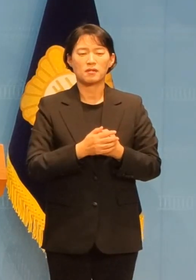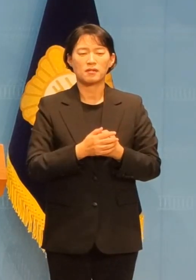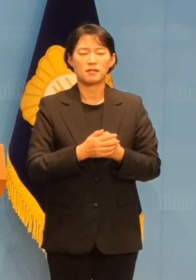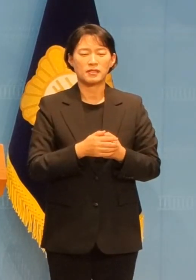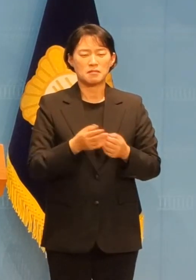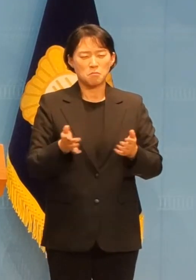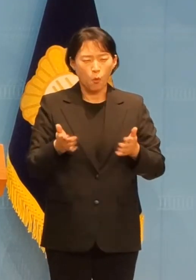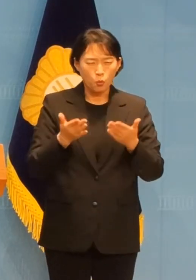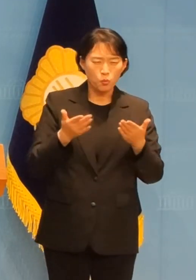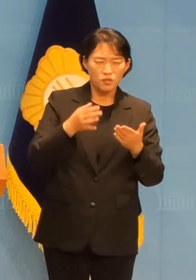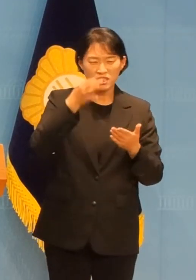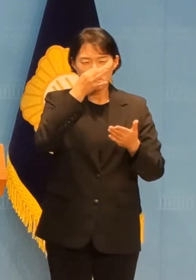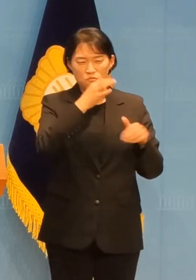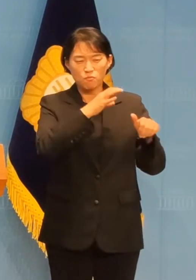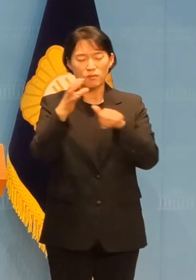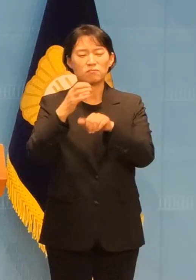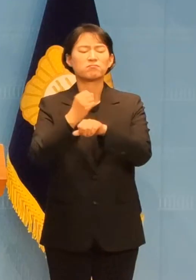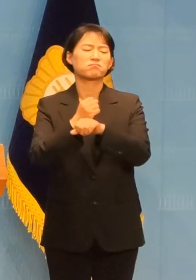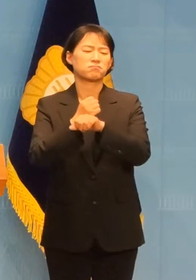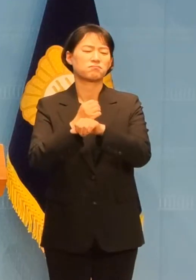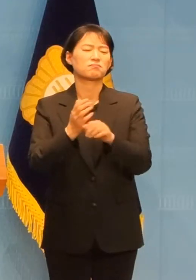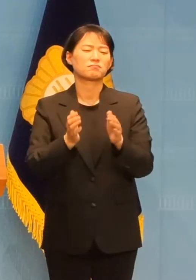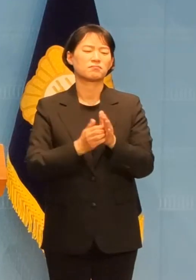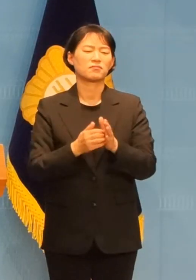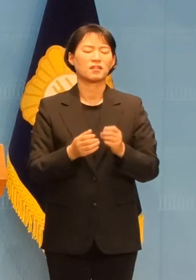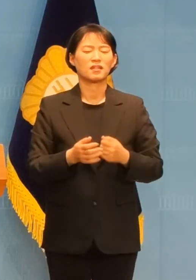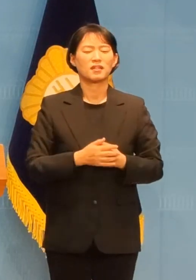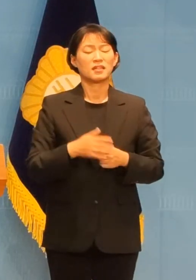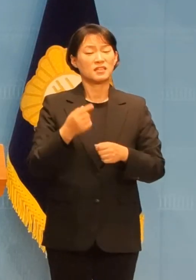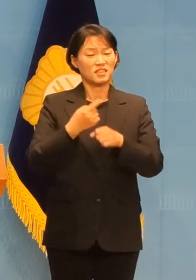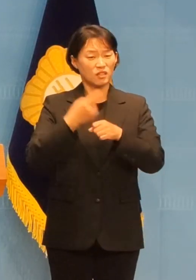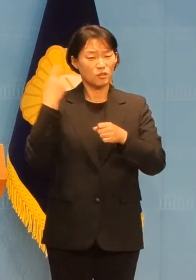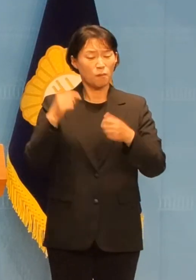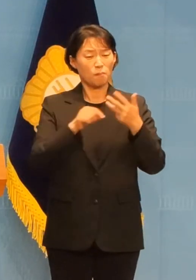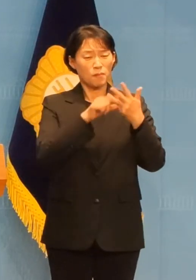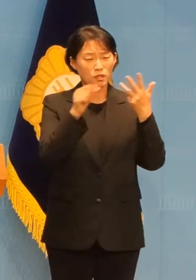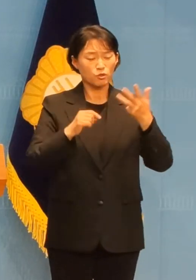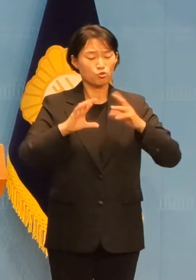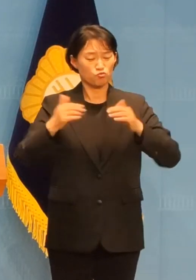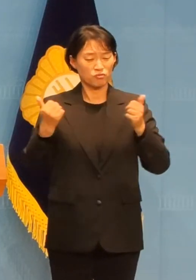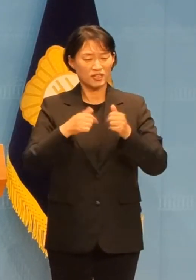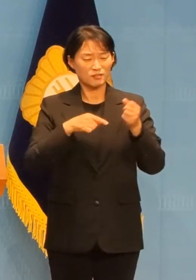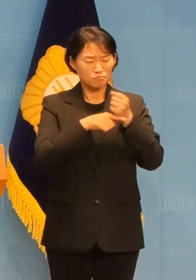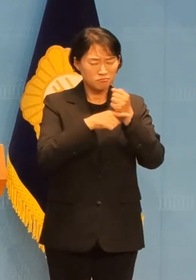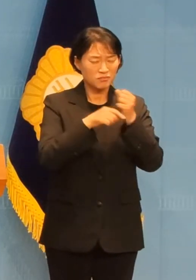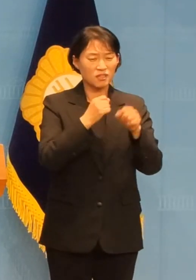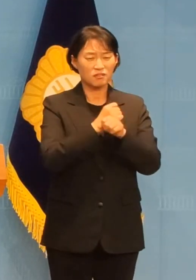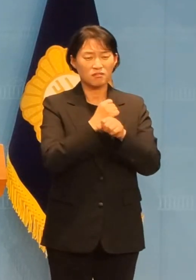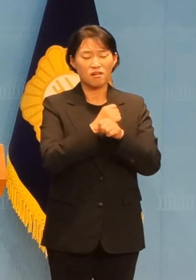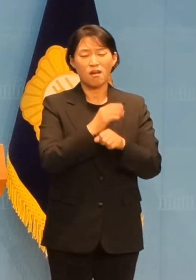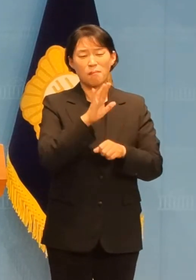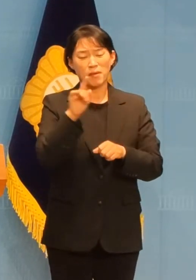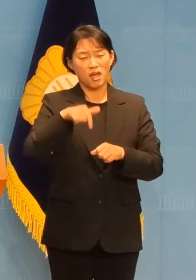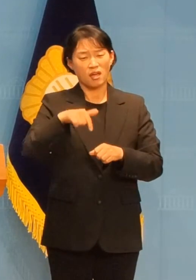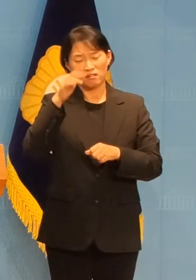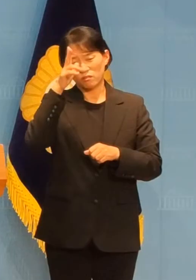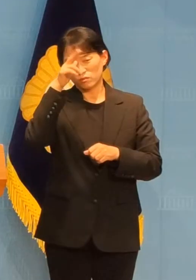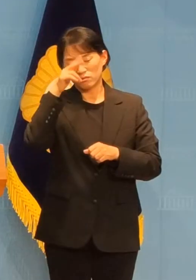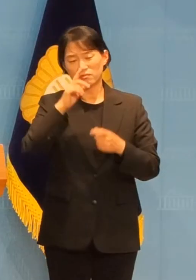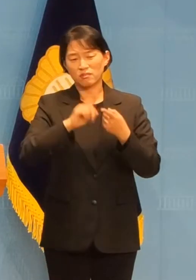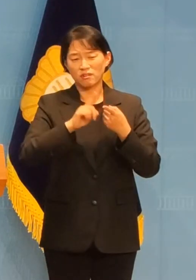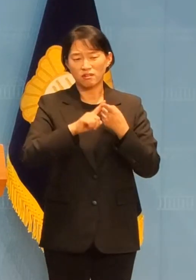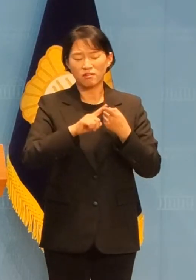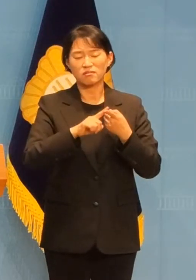선동 기술을 가미했습니다. 심지어 작년 8월에는 국회 청문회까지 열어 백경정을 위한 무대까지